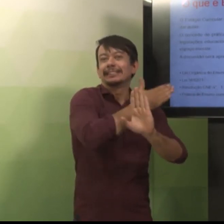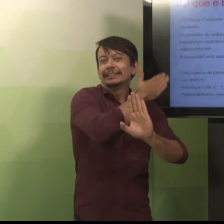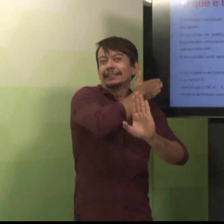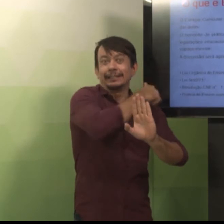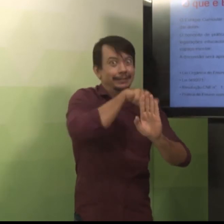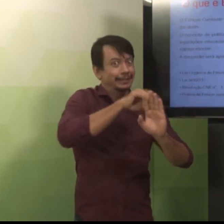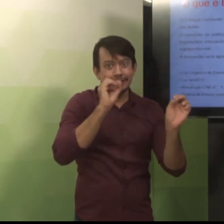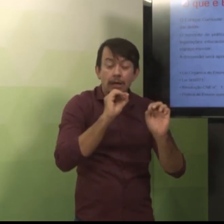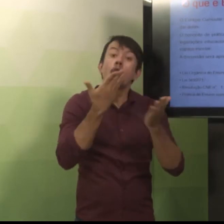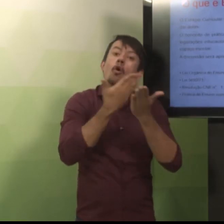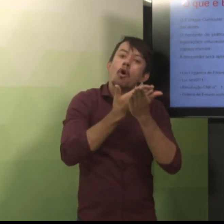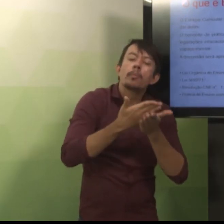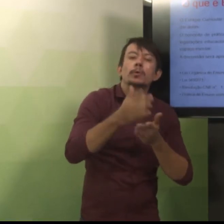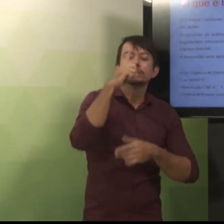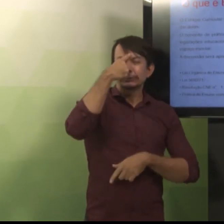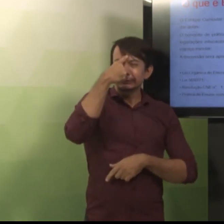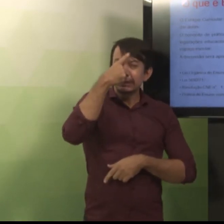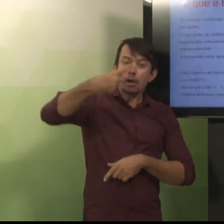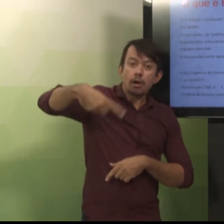formavam faculdade, mas não tinham estágio.